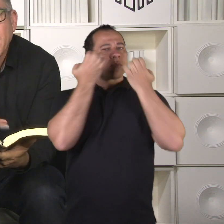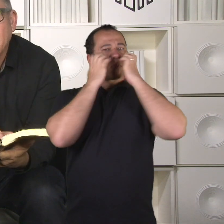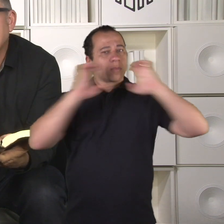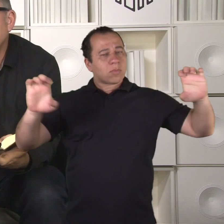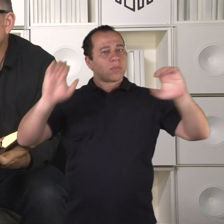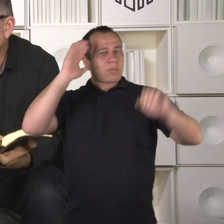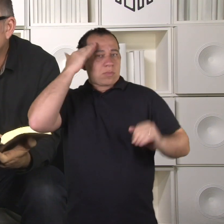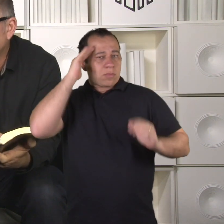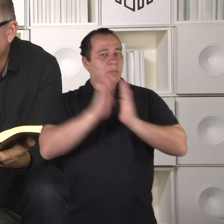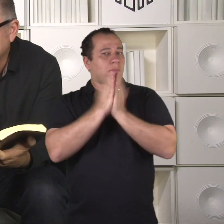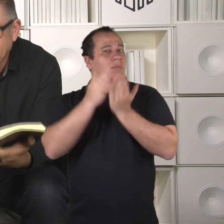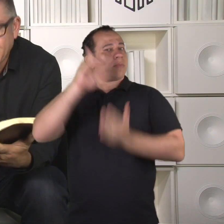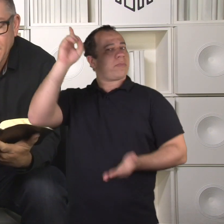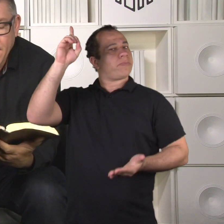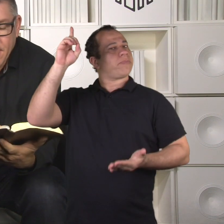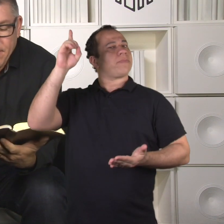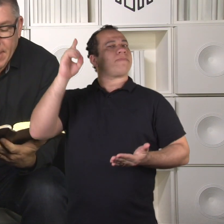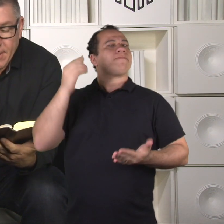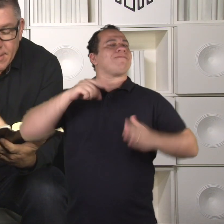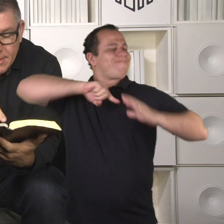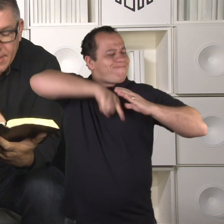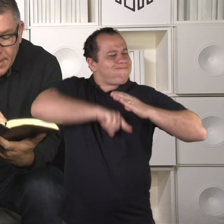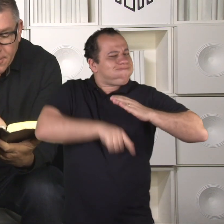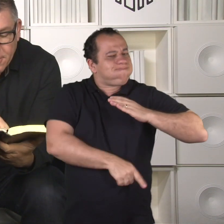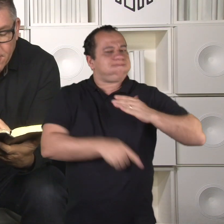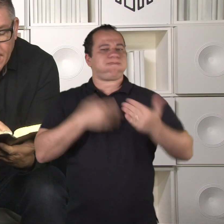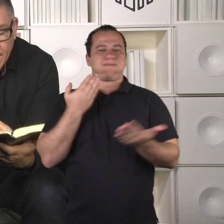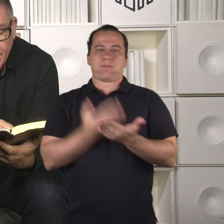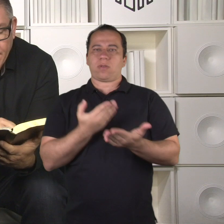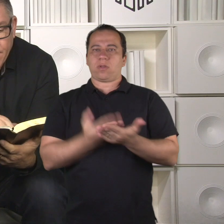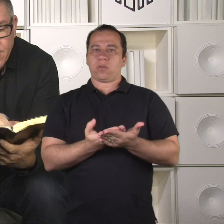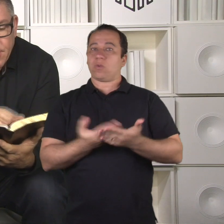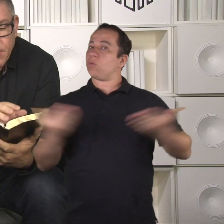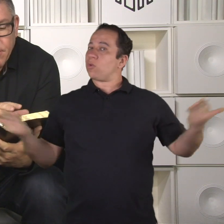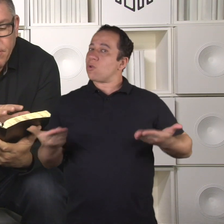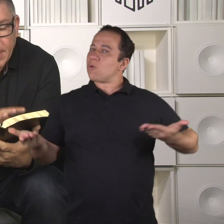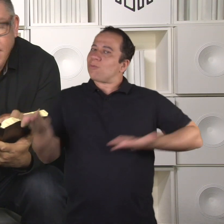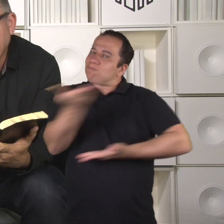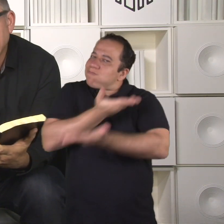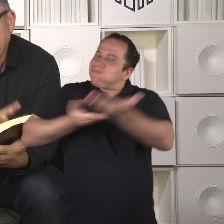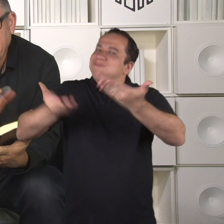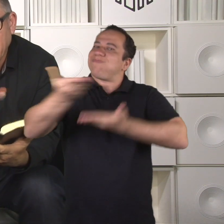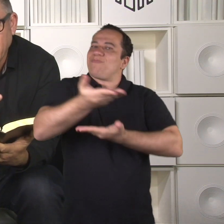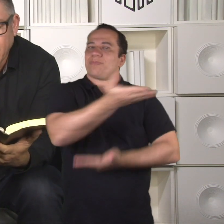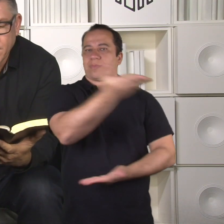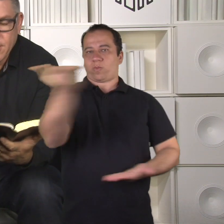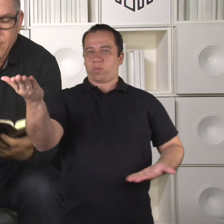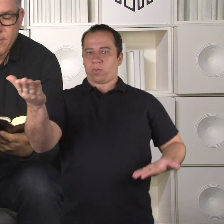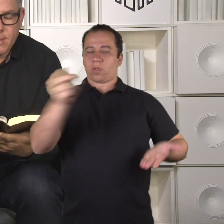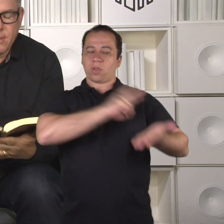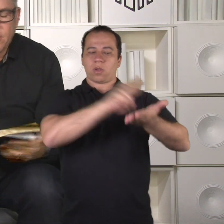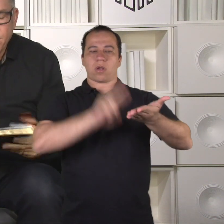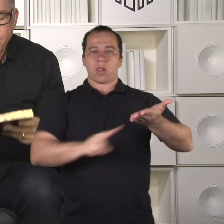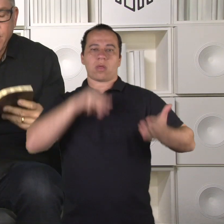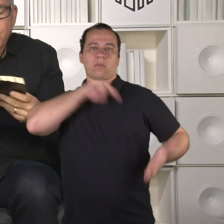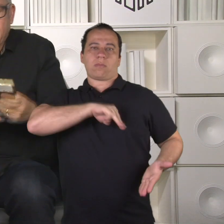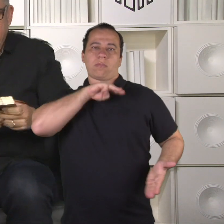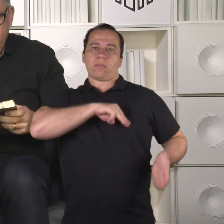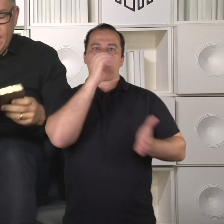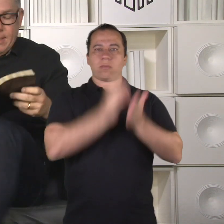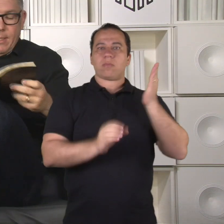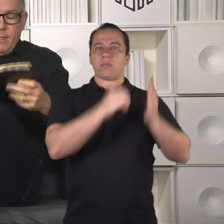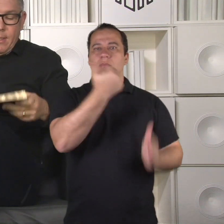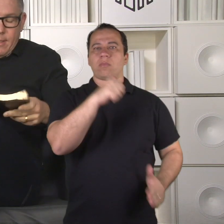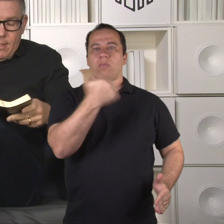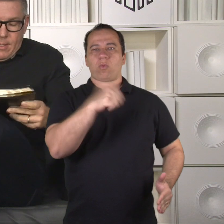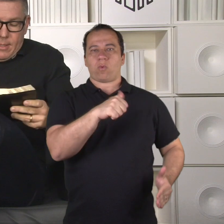a Bíblia, isso é muito interessante. E esse texto aqui de Mateus, capítulo 11, os versículos de